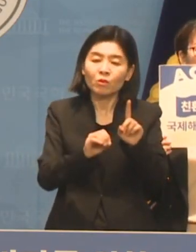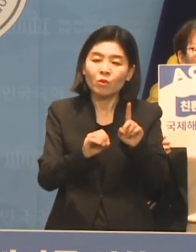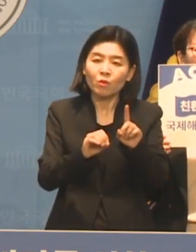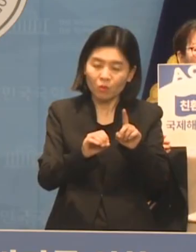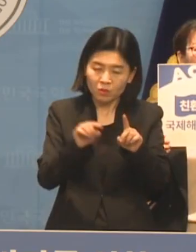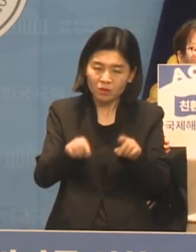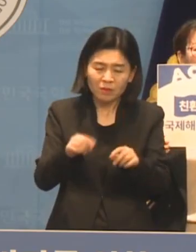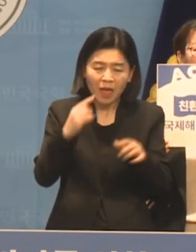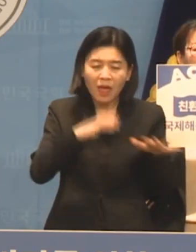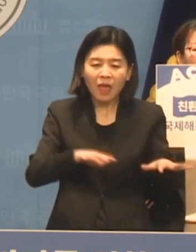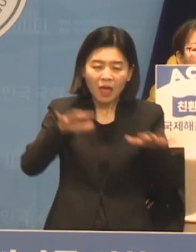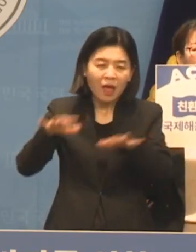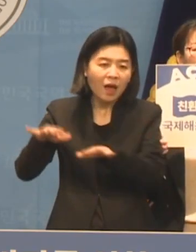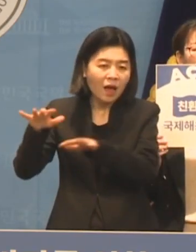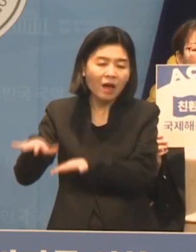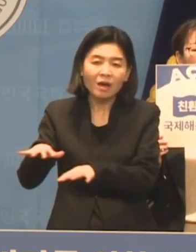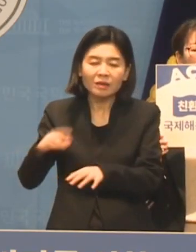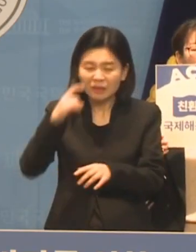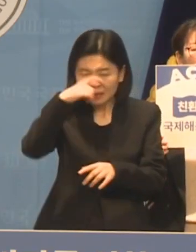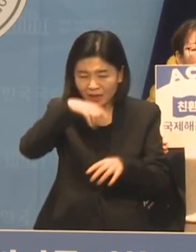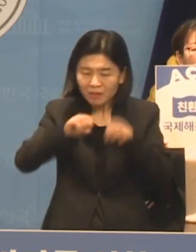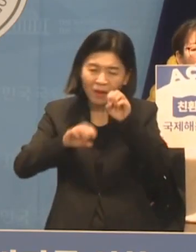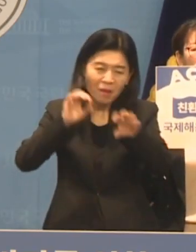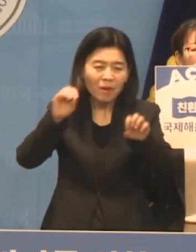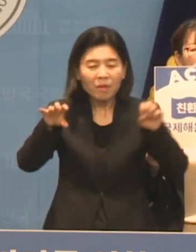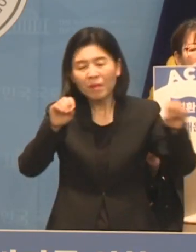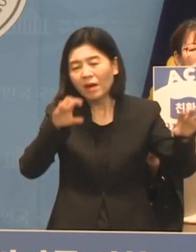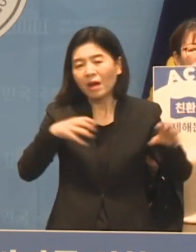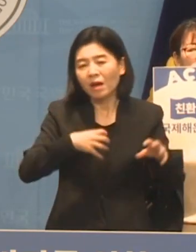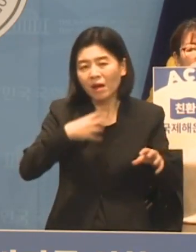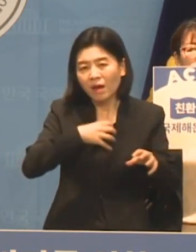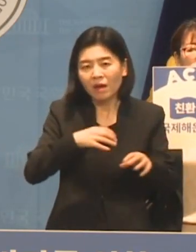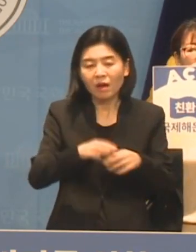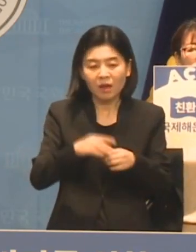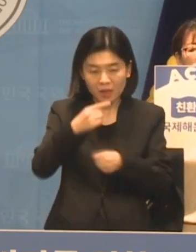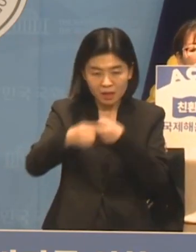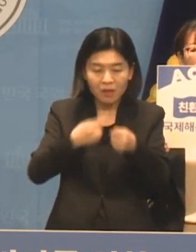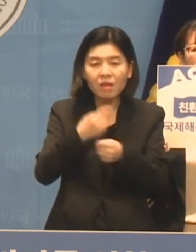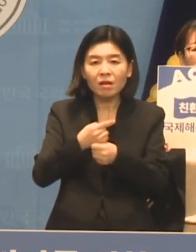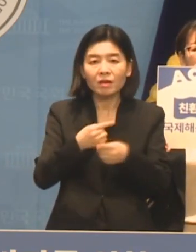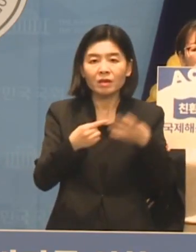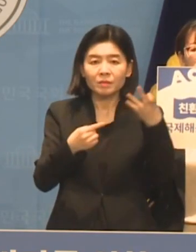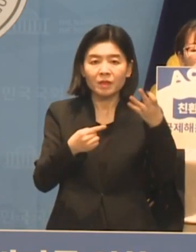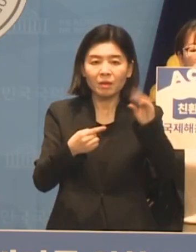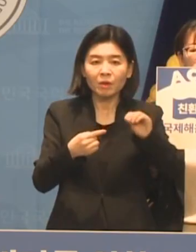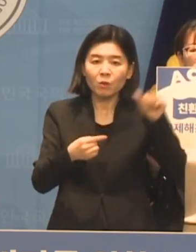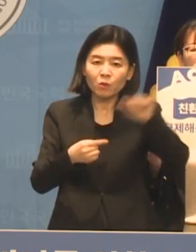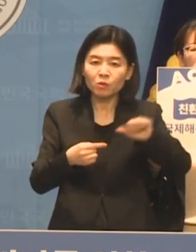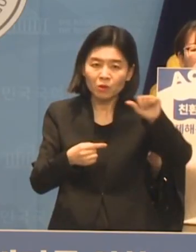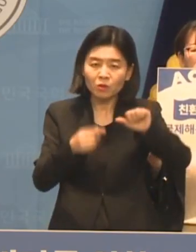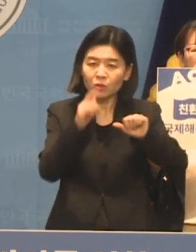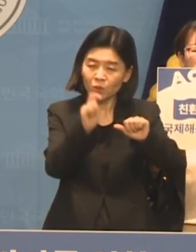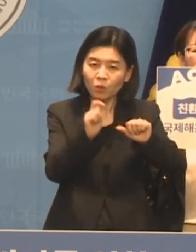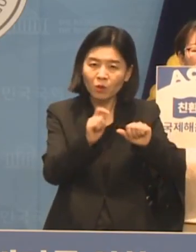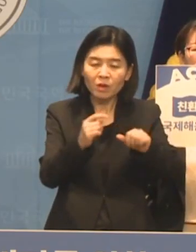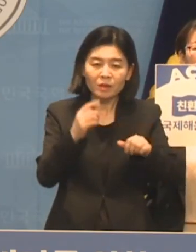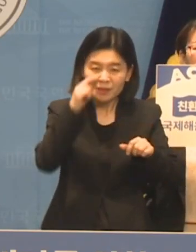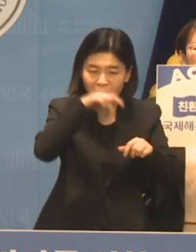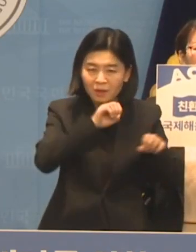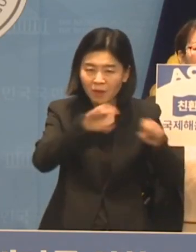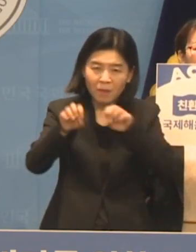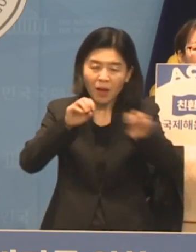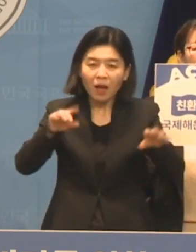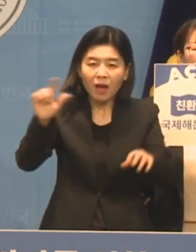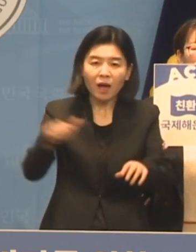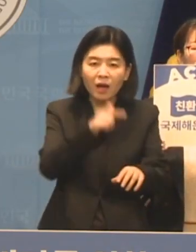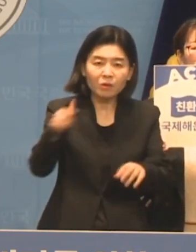쓰레기로 몸살을 앓고 있습니다. 우리나라에서만 매년 약 14만 5천 톤의 해양 쓰레기가 발생하고 있으며 하루 평균 400톤의